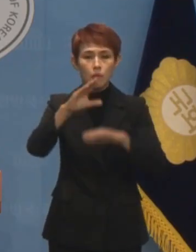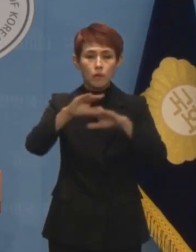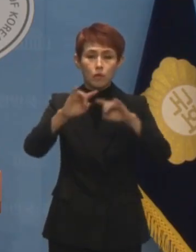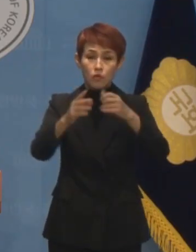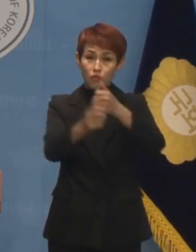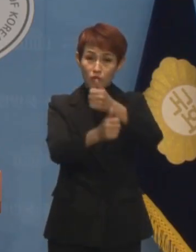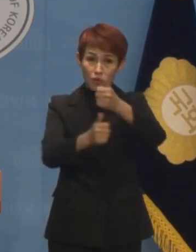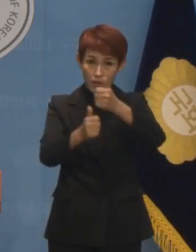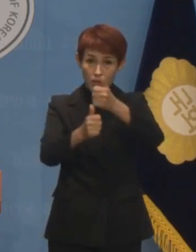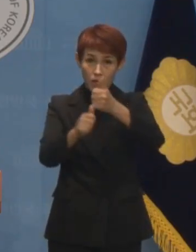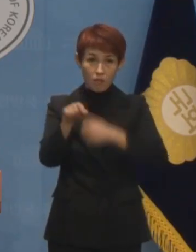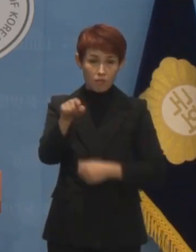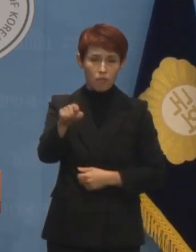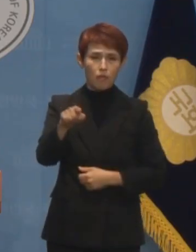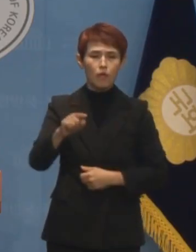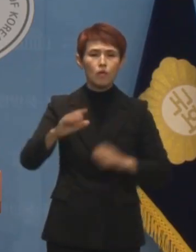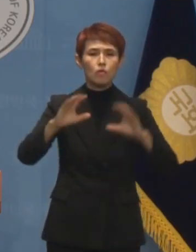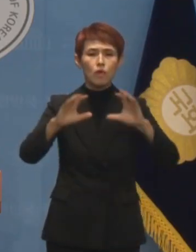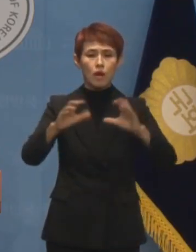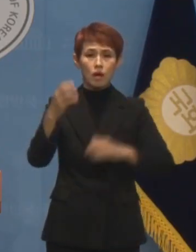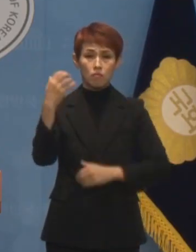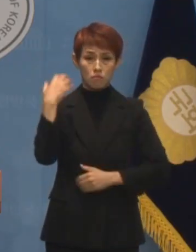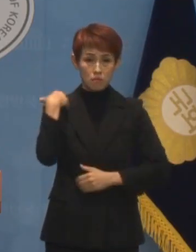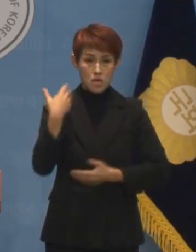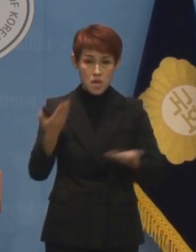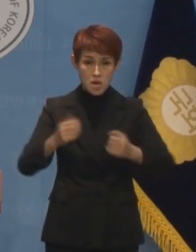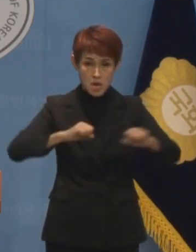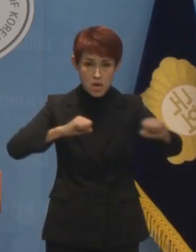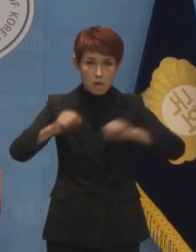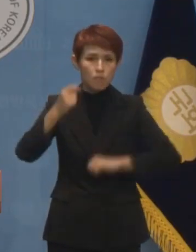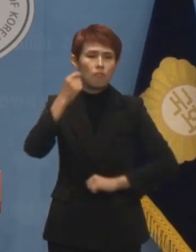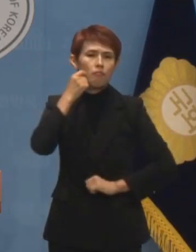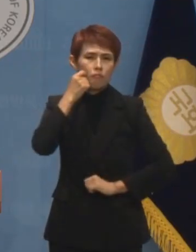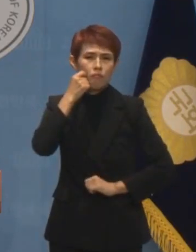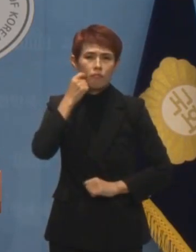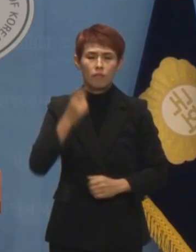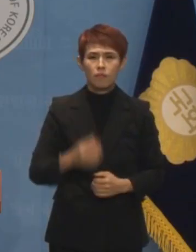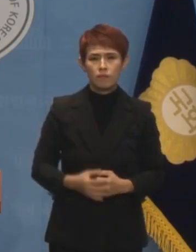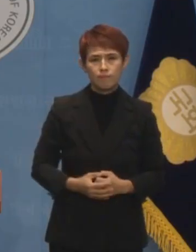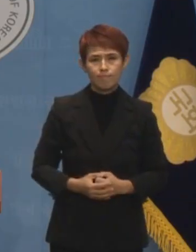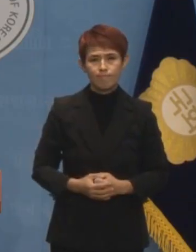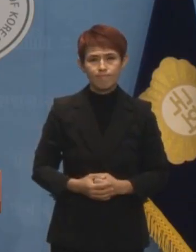방송통신위원회의 경우처럼 국가기관으로서의 기능이 정지될 수 있습니다.